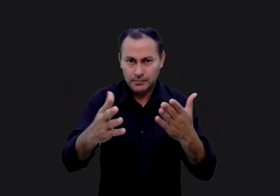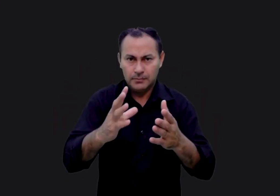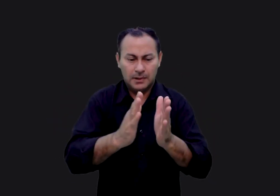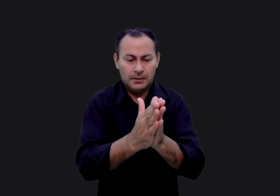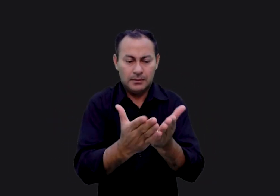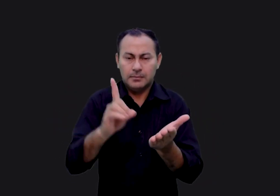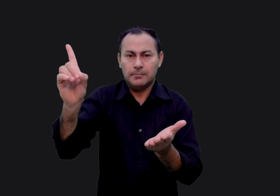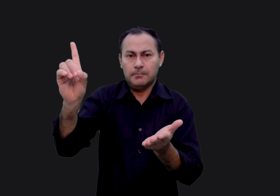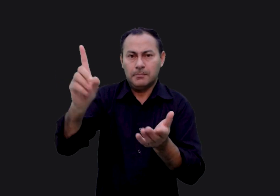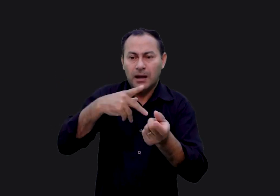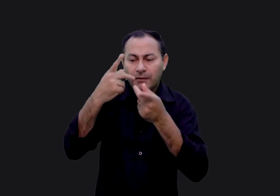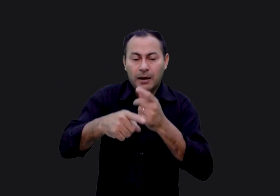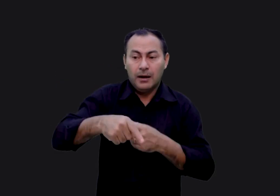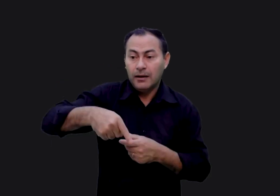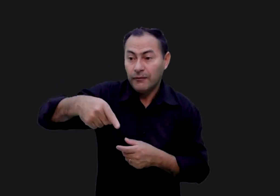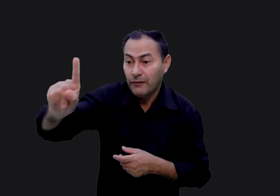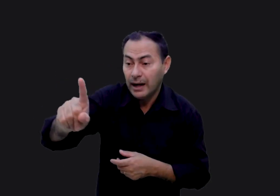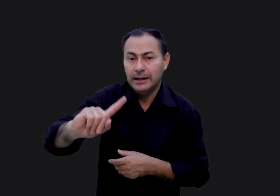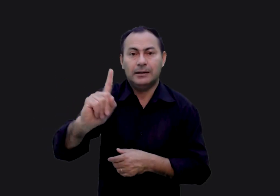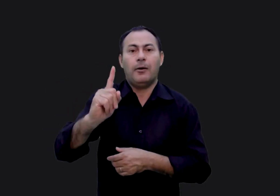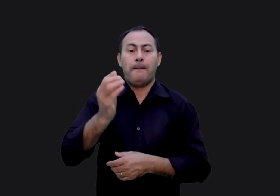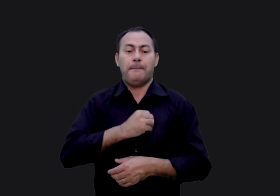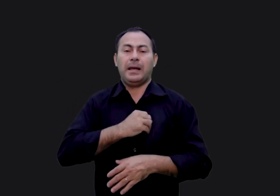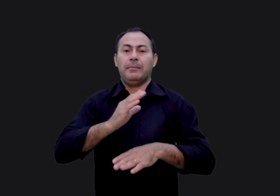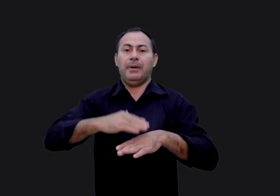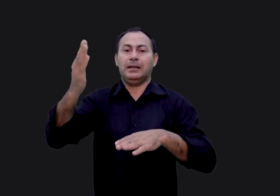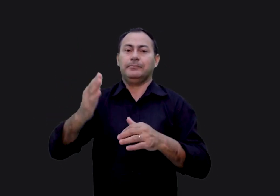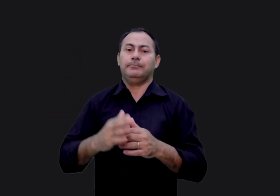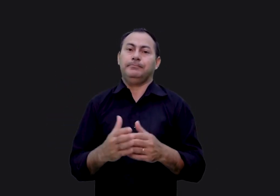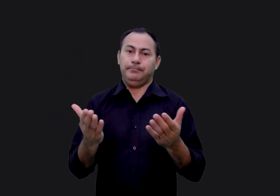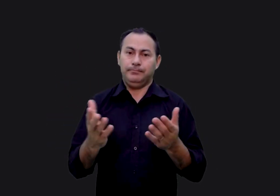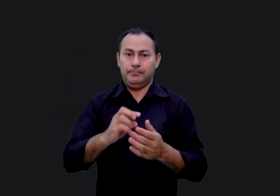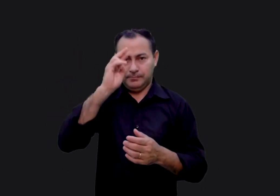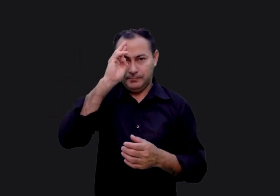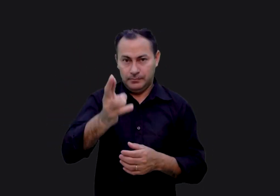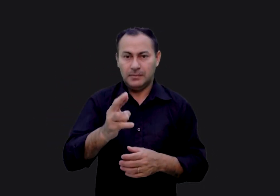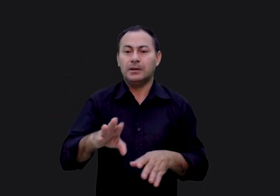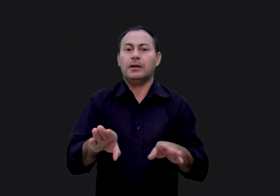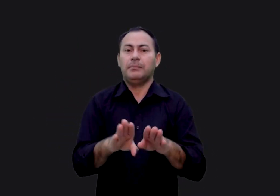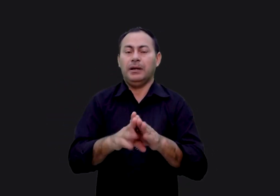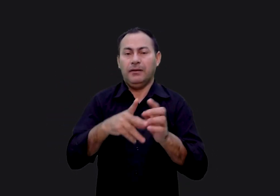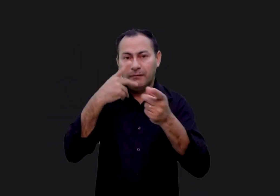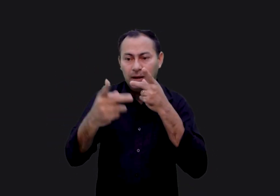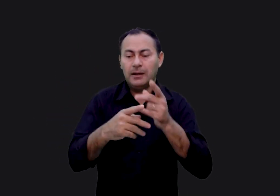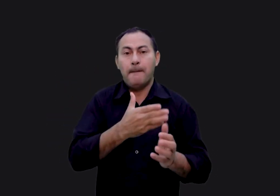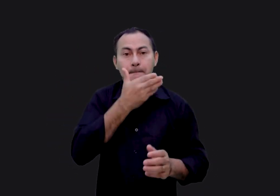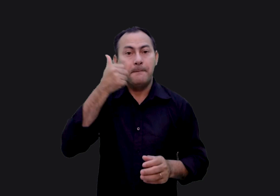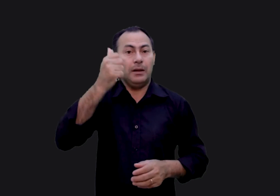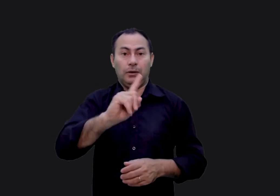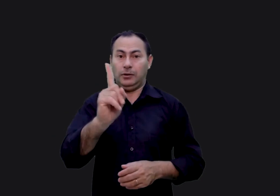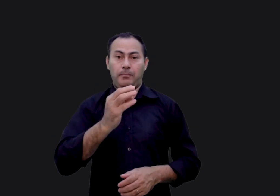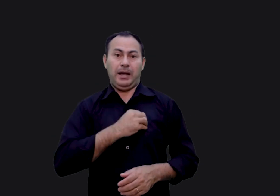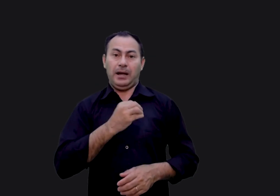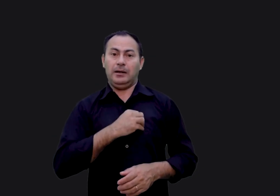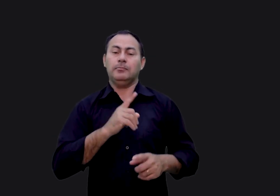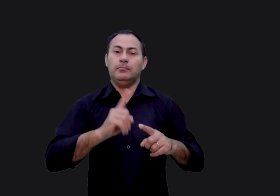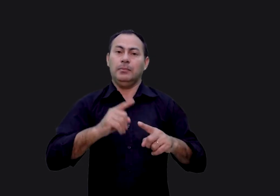qual as Escrituras dizem, vá e não peques mais, e a razão pela qual também afirmam que é melhor não pecar, é